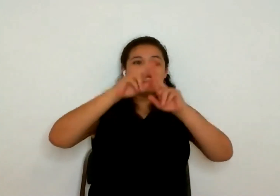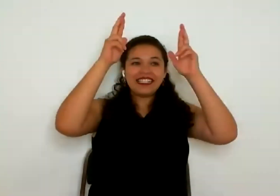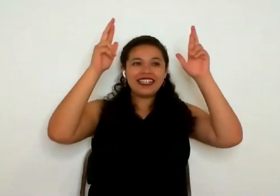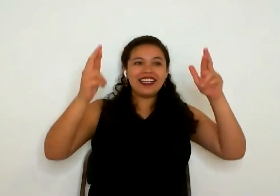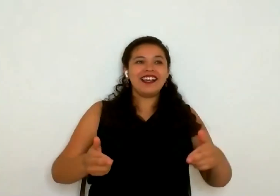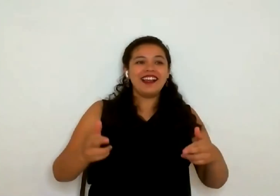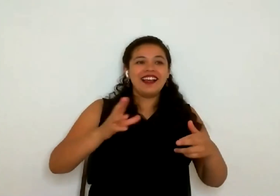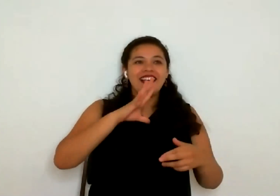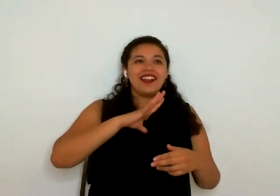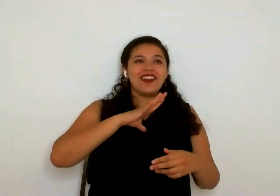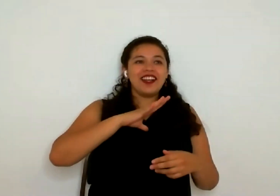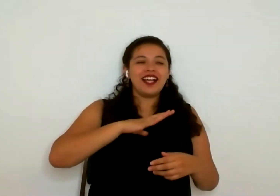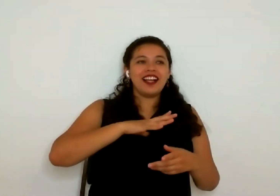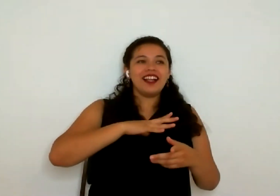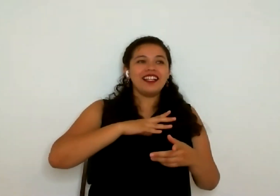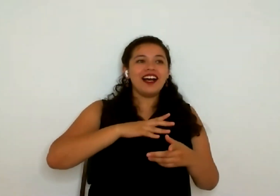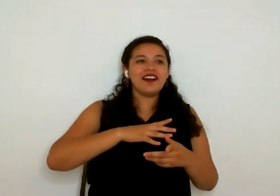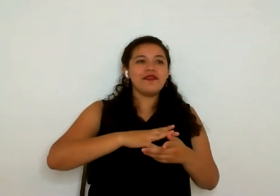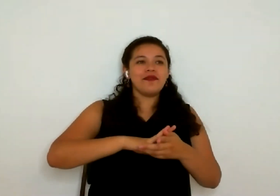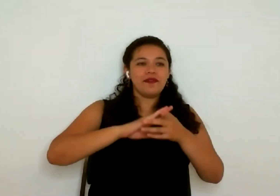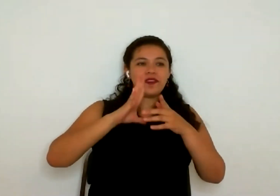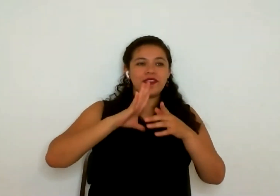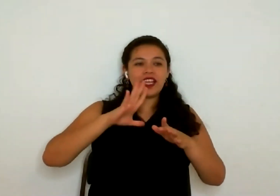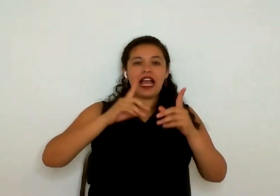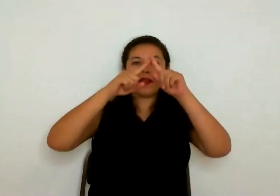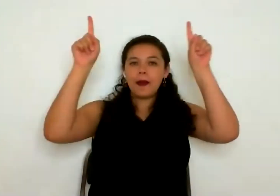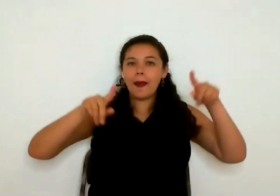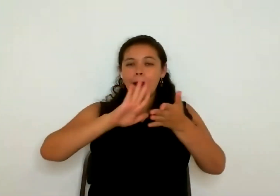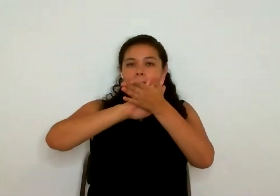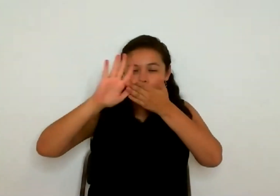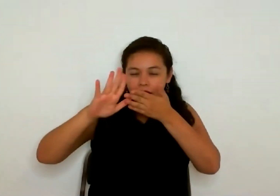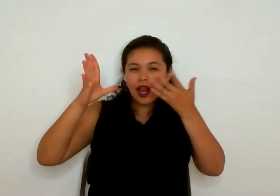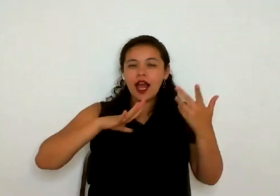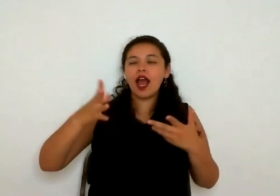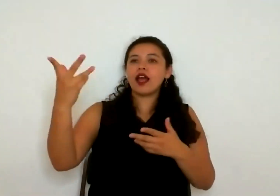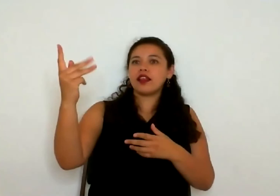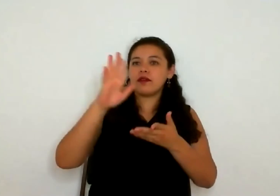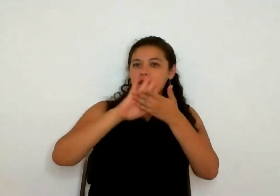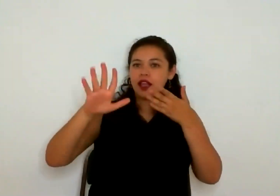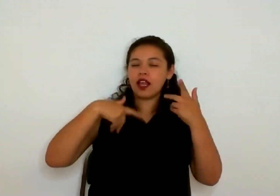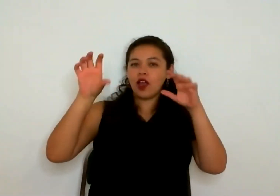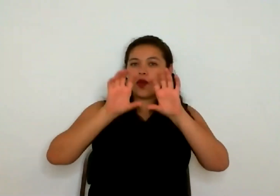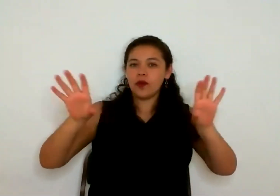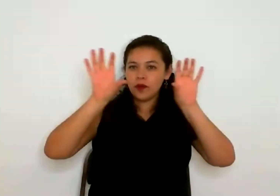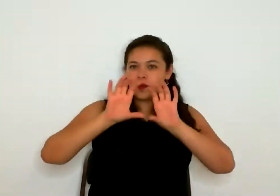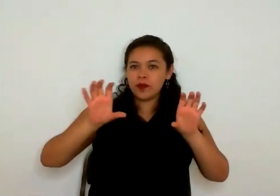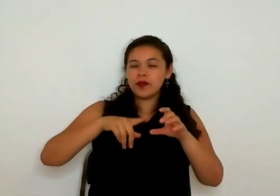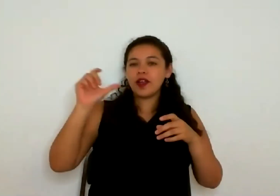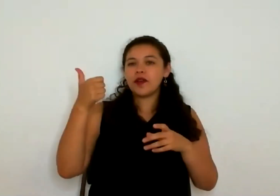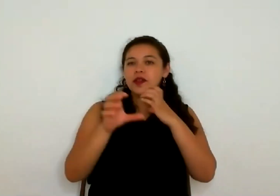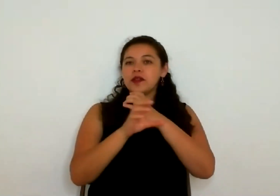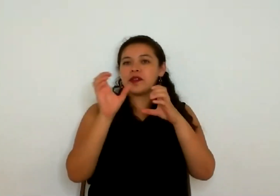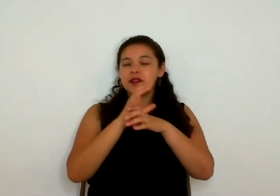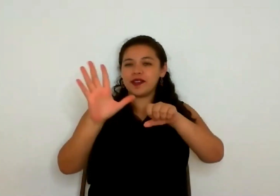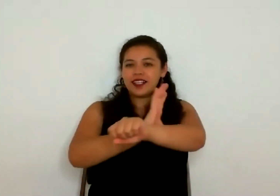pantalla plana si tenían es la computadora como otros aparatos eléctricos